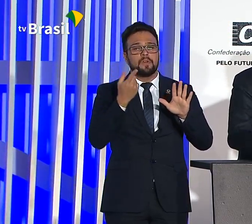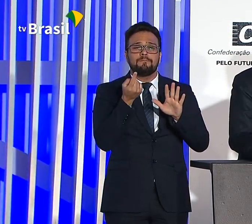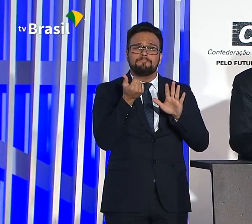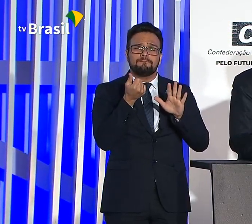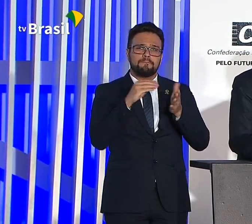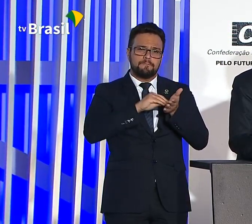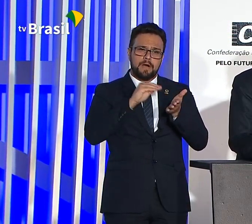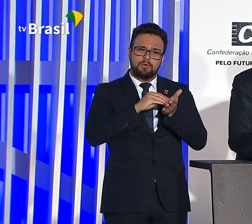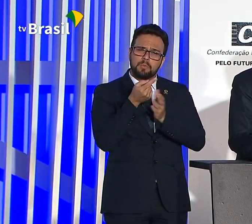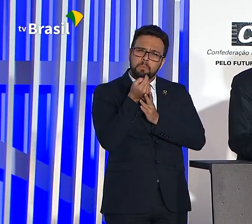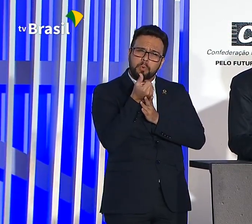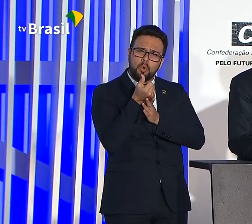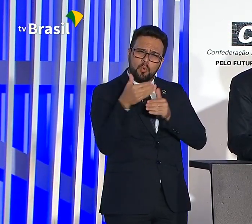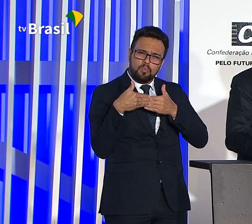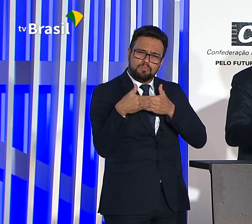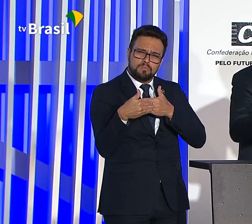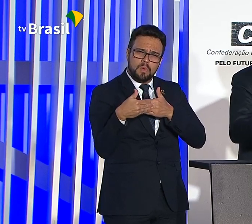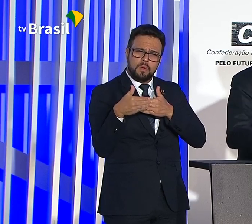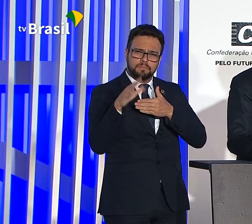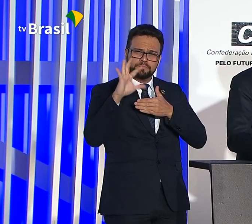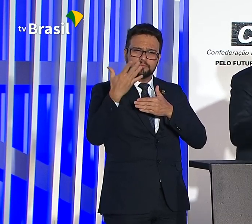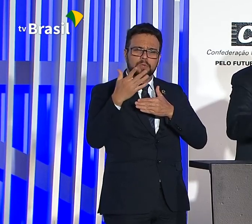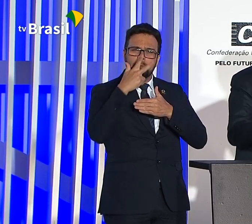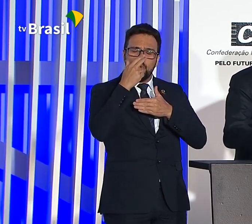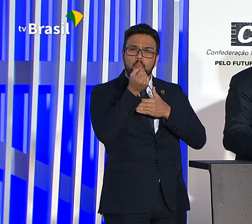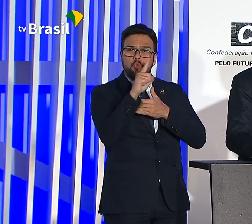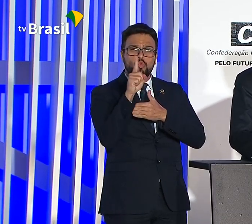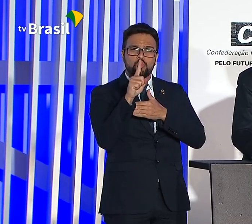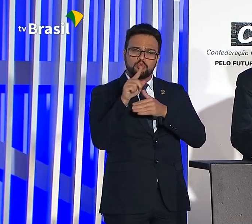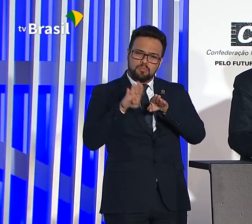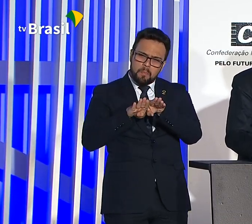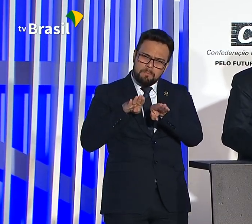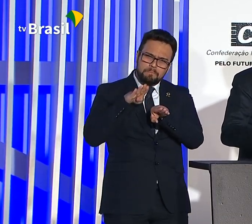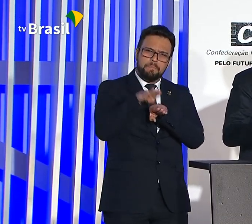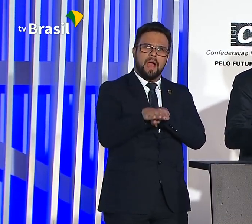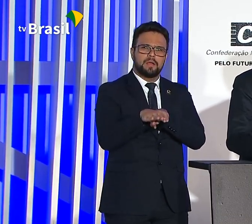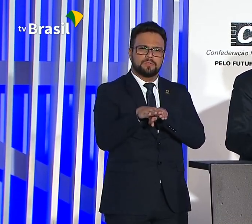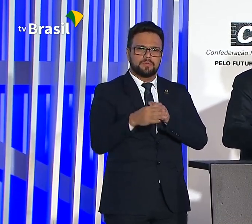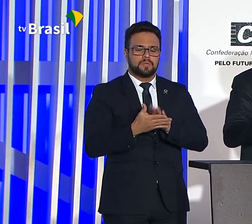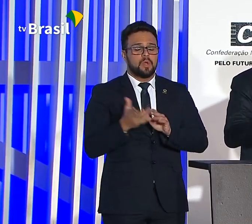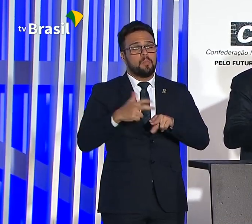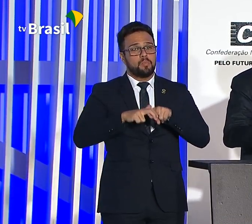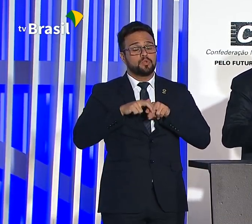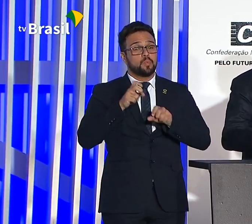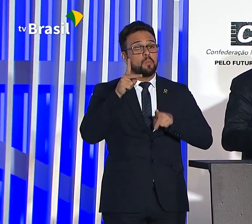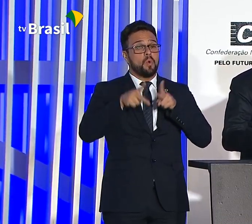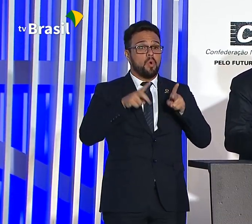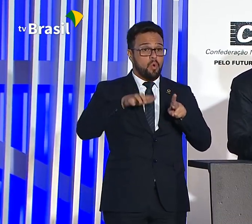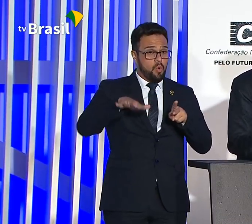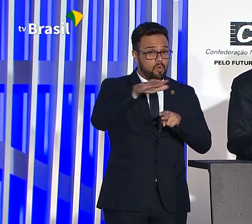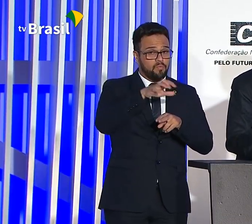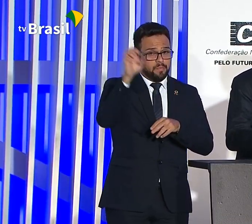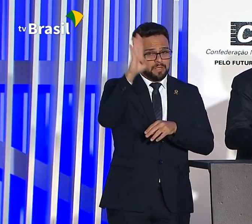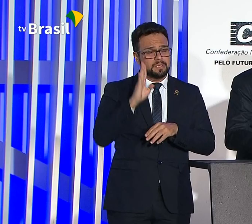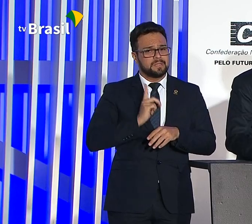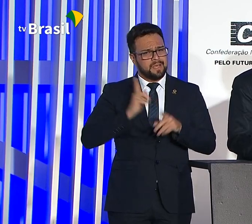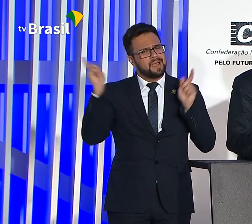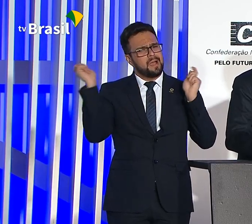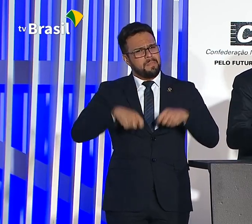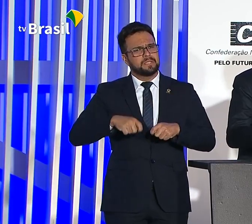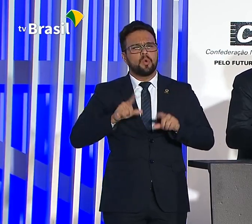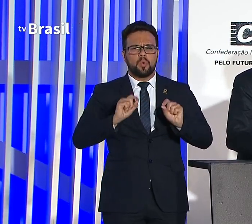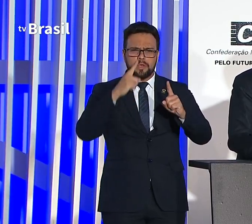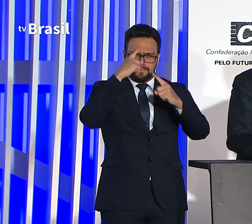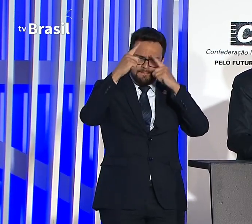possa dar não mais um passo mas o último passo apresentar seu produto o brasileiro tem uma capacidade enorme de criar